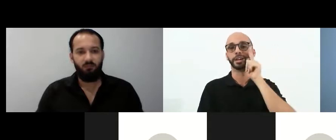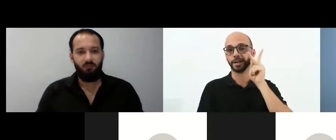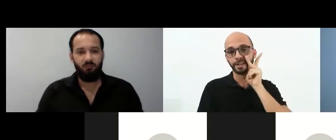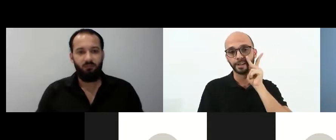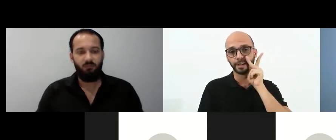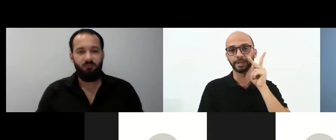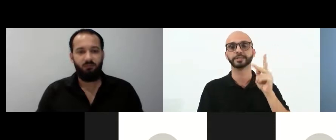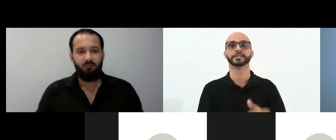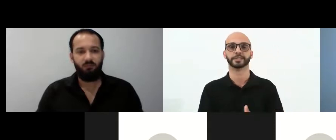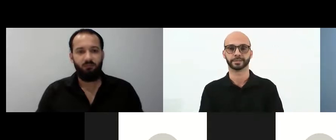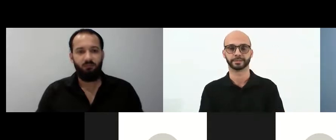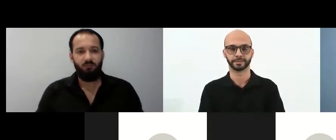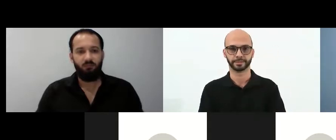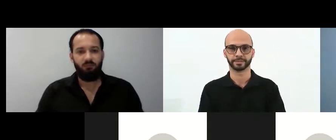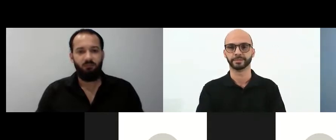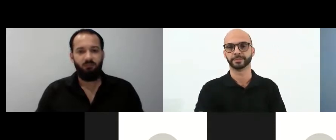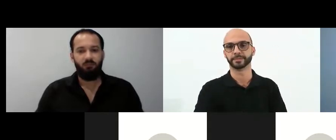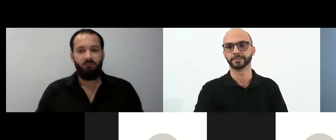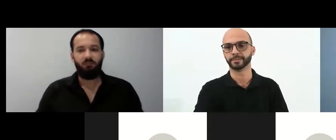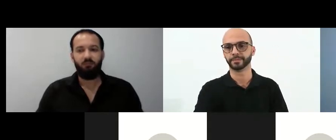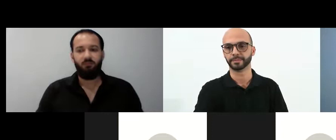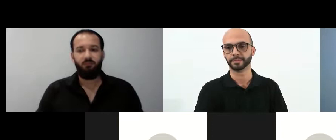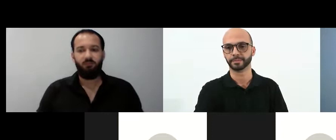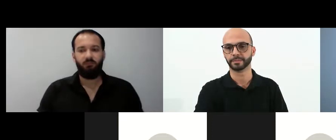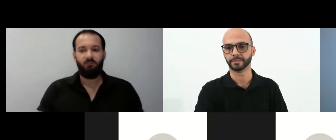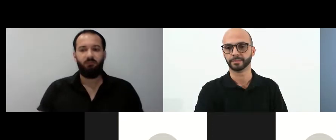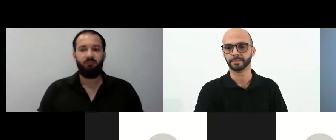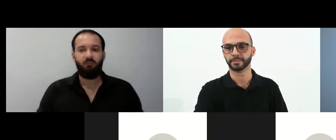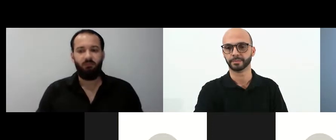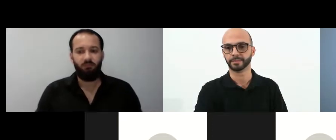a professora a Grace Kelly.